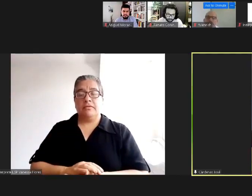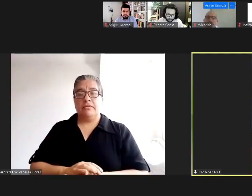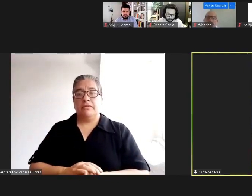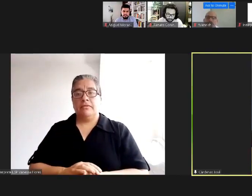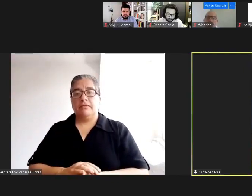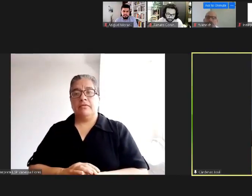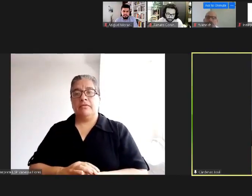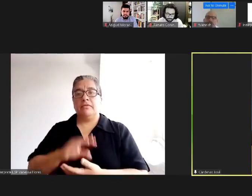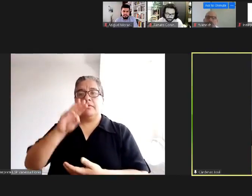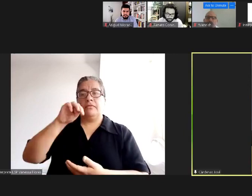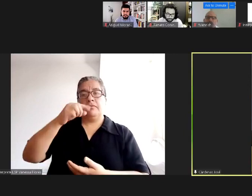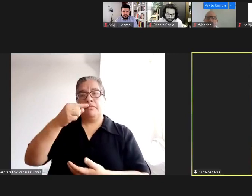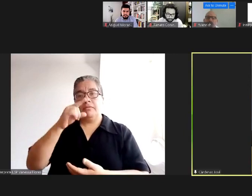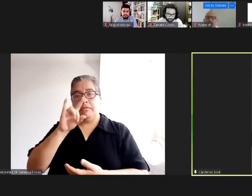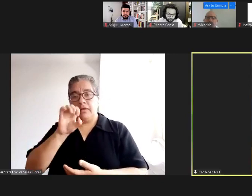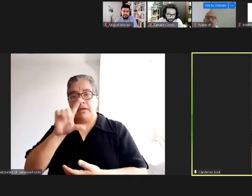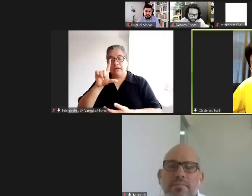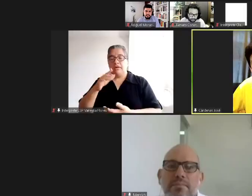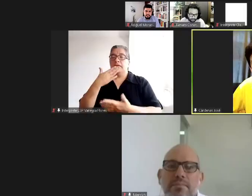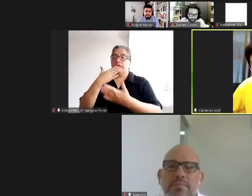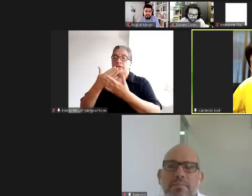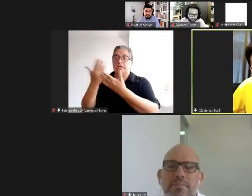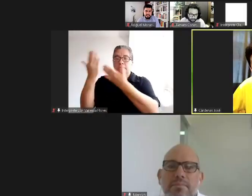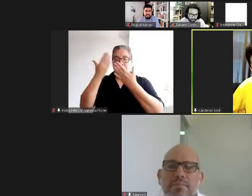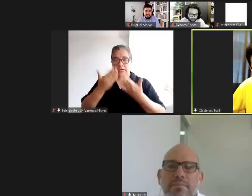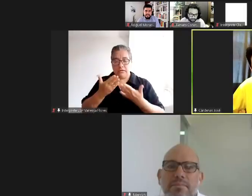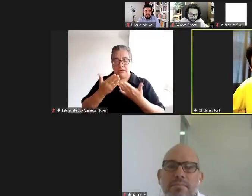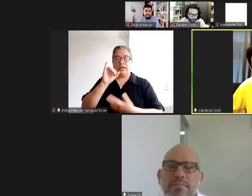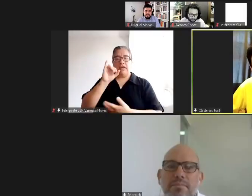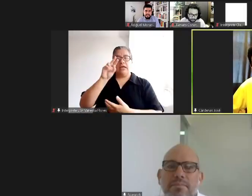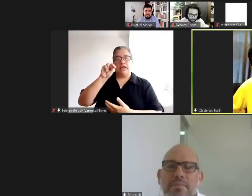quien le agradecemos su participación y le cedemos la palabra.